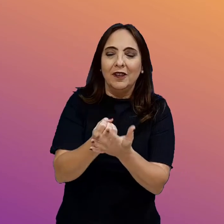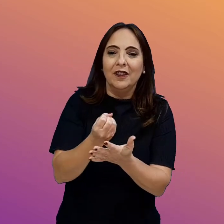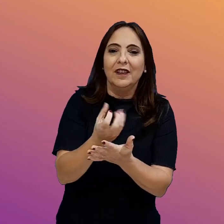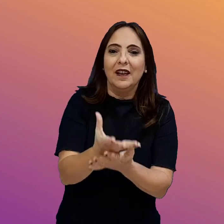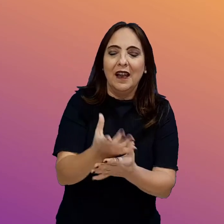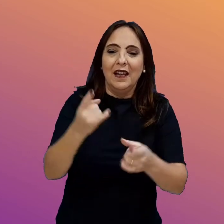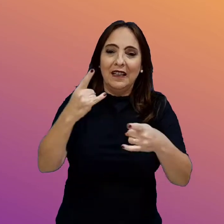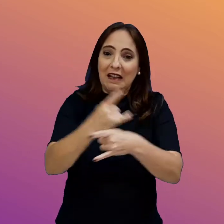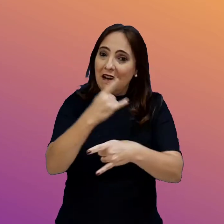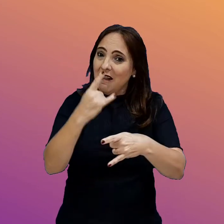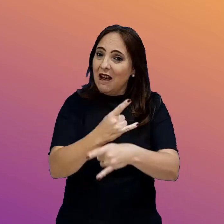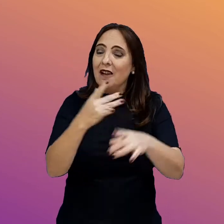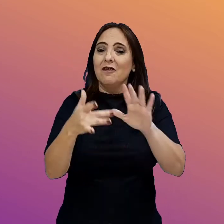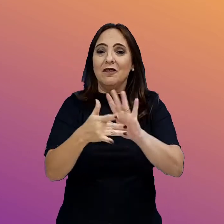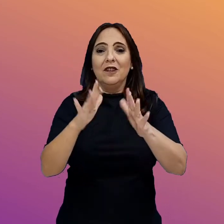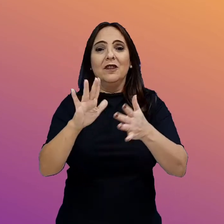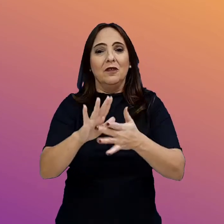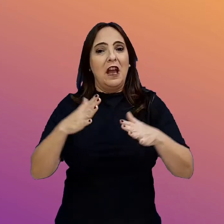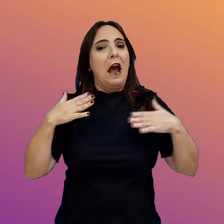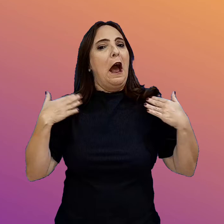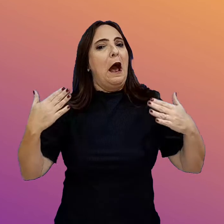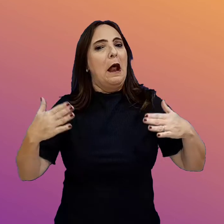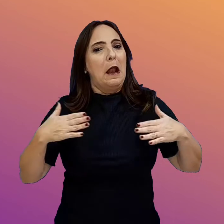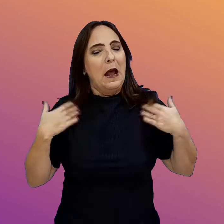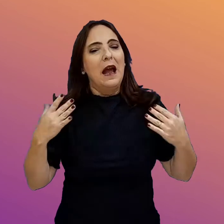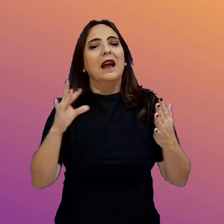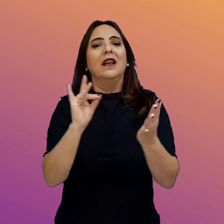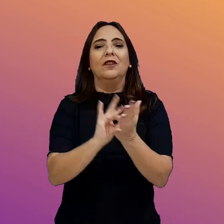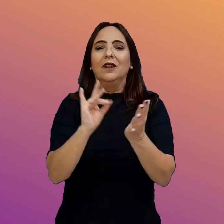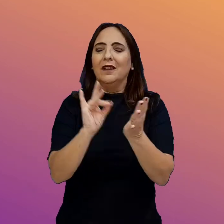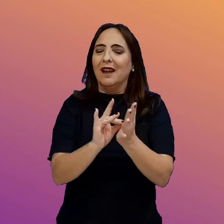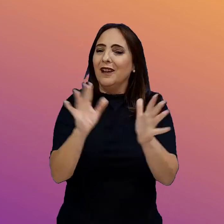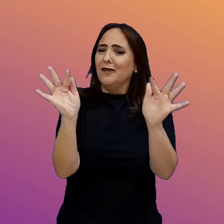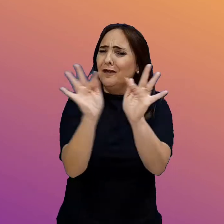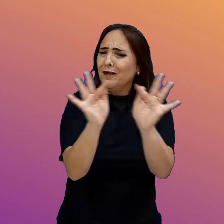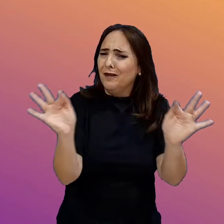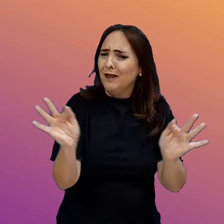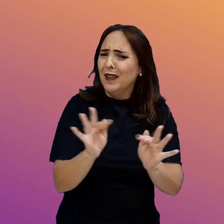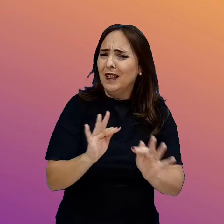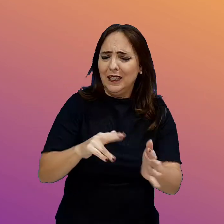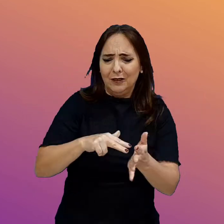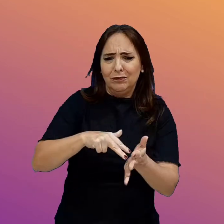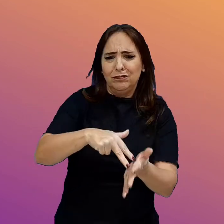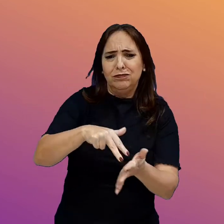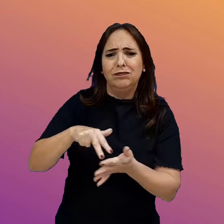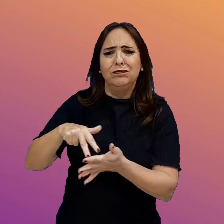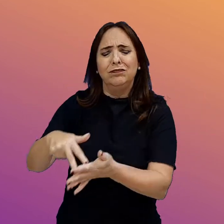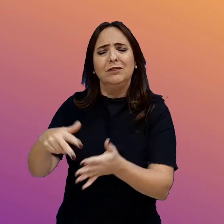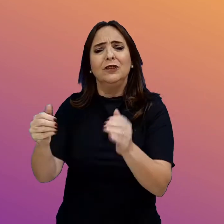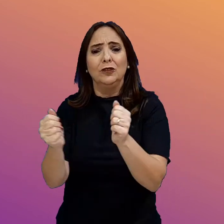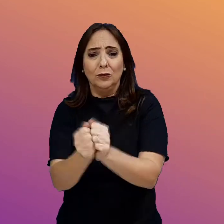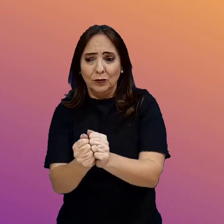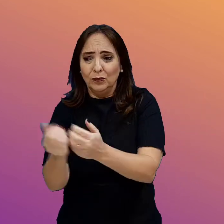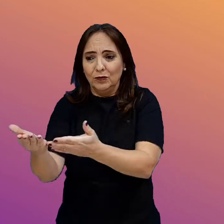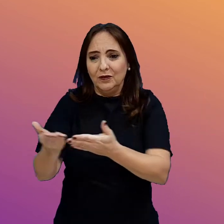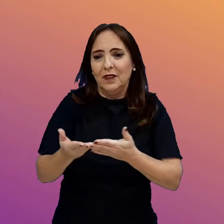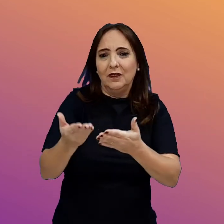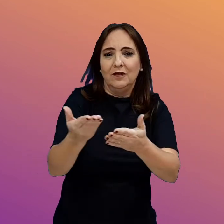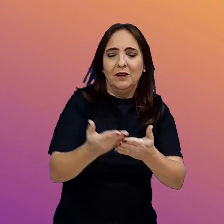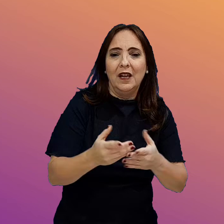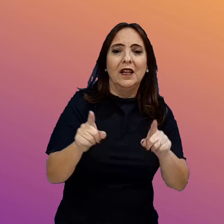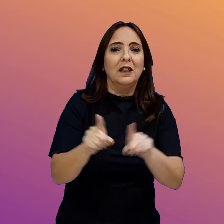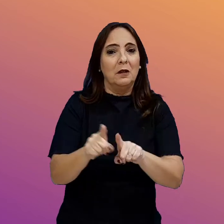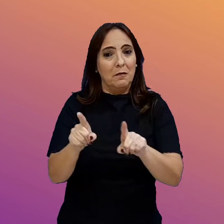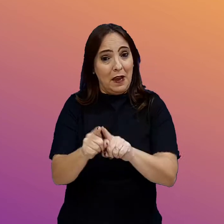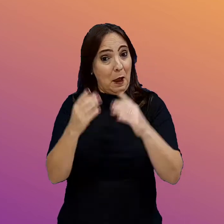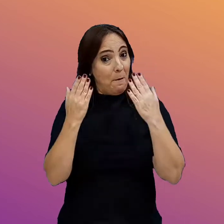Uma alegria muito grande estar aqui com vocês, uma alegria muito grande estar aqui com os nossos convidados também. Eles